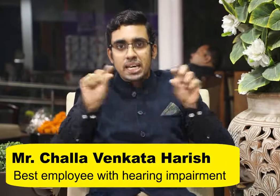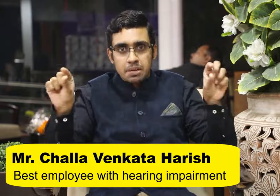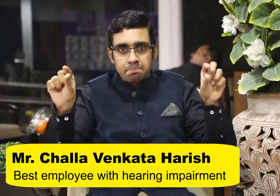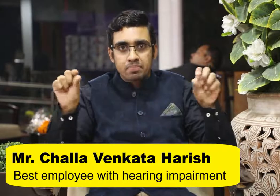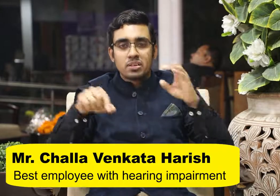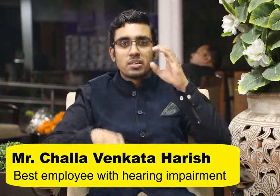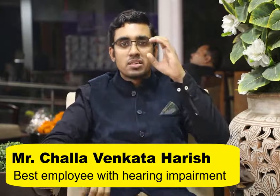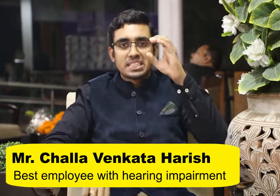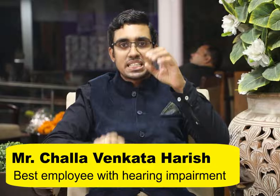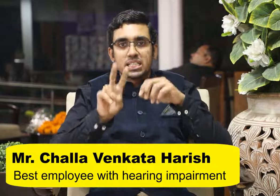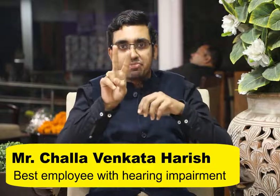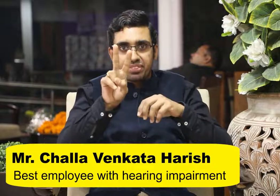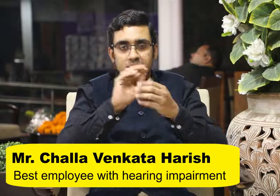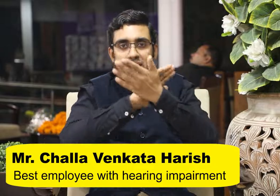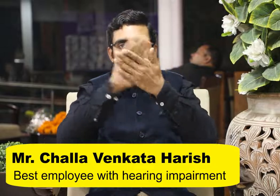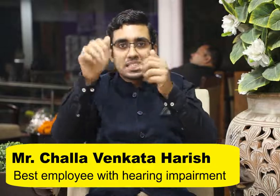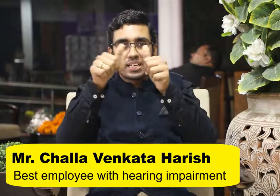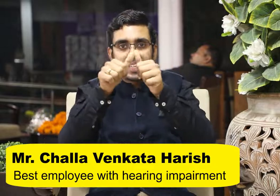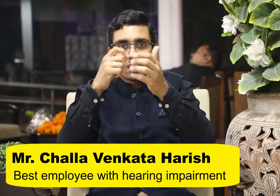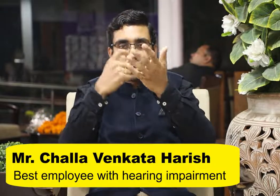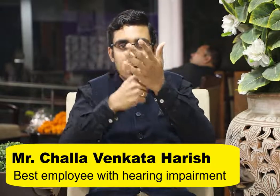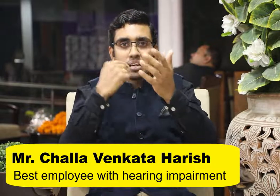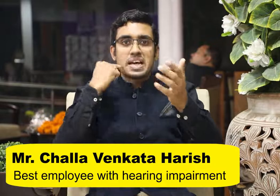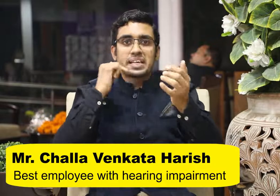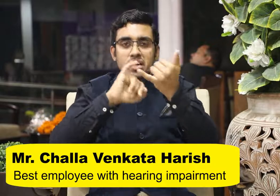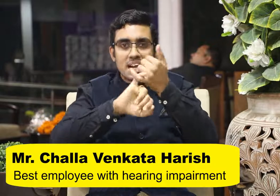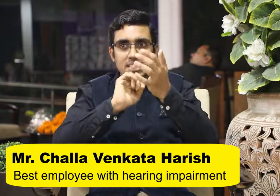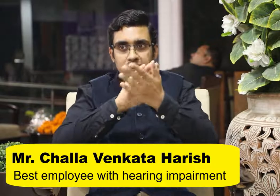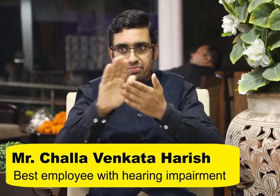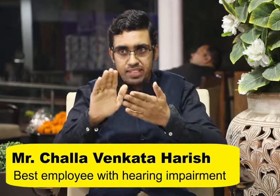मेरा नाम सीवी हरीश है।